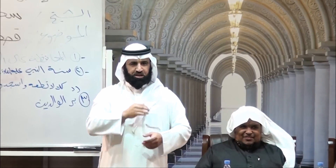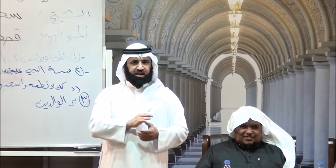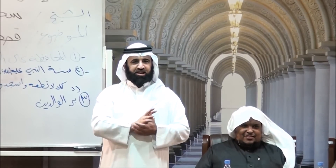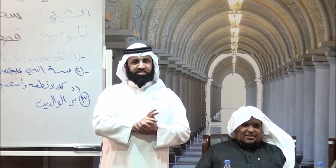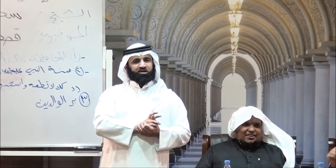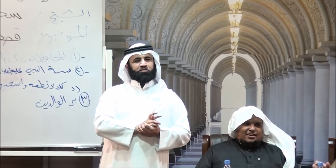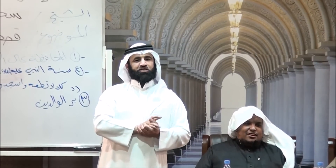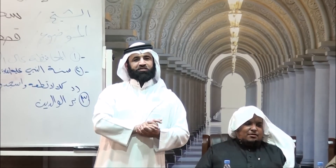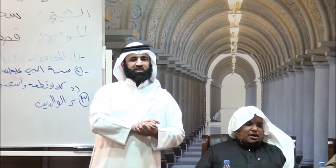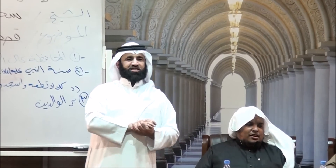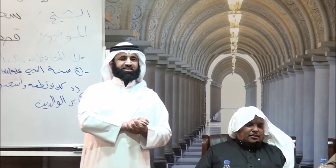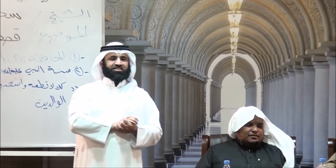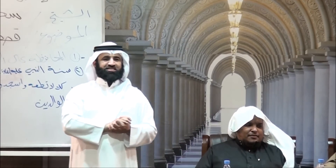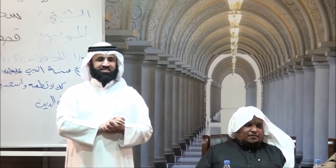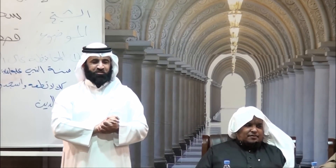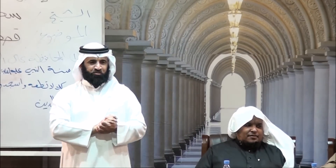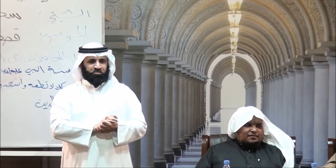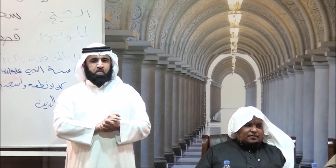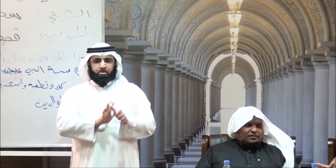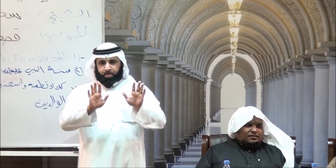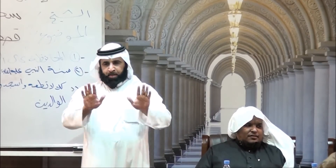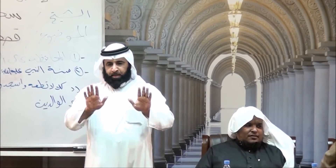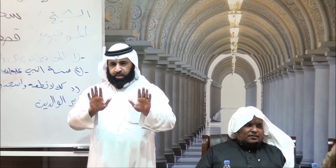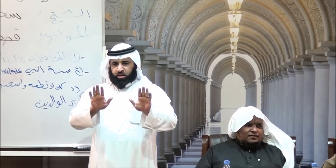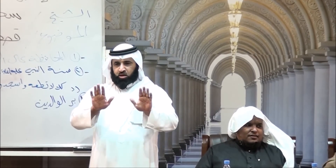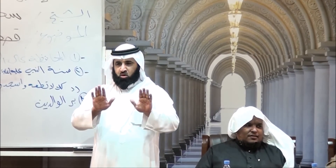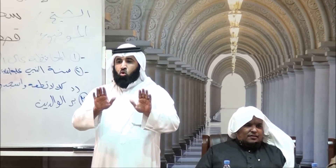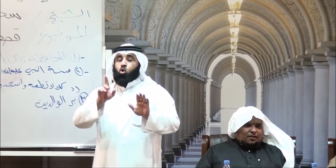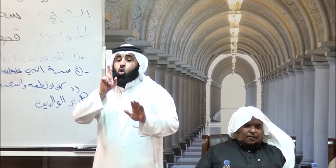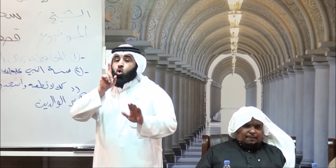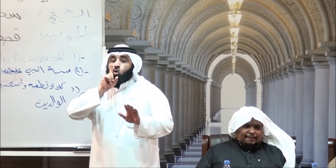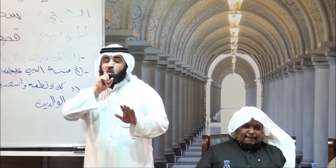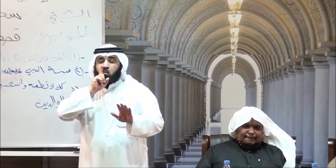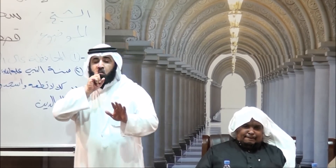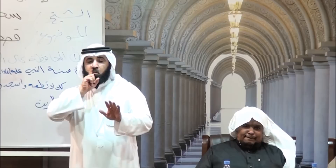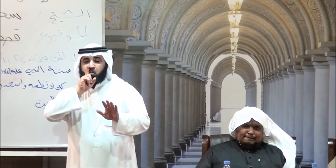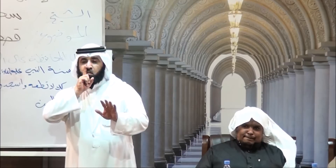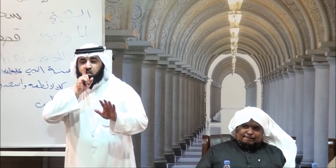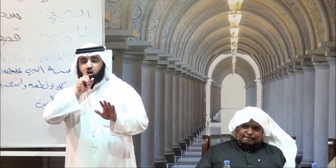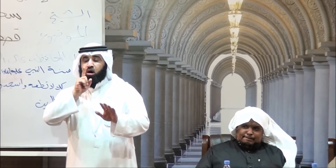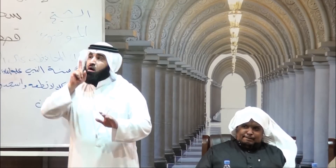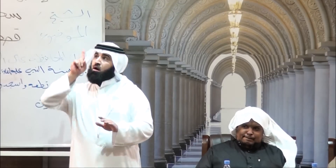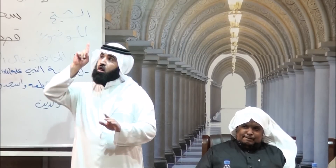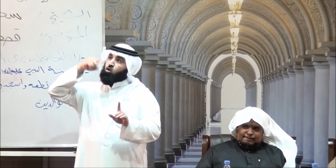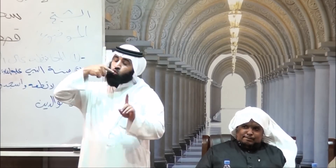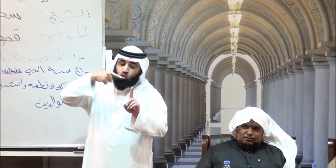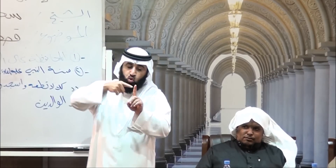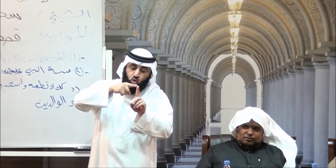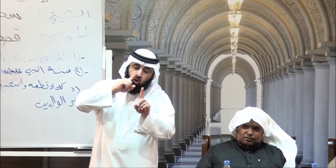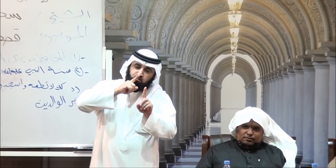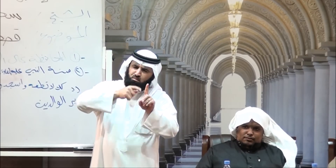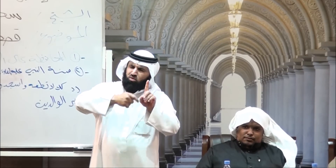يسلمك الله يسلمك يا اخوان الام فضلها عند الله عز وجل العظيم.